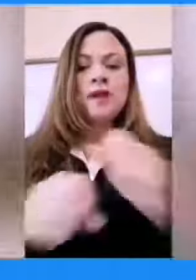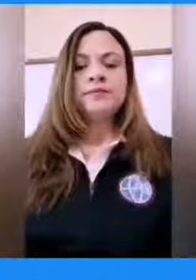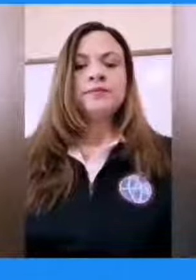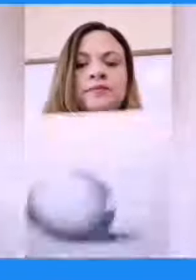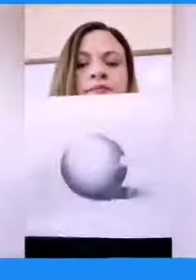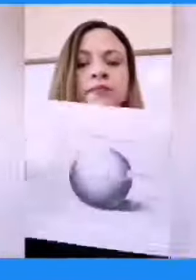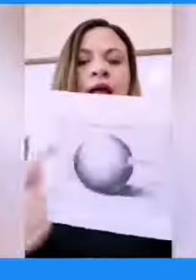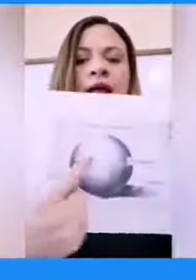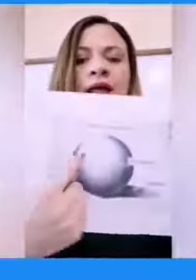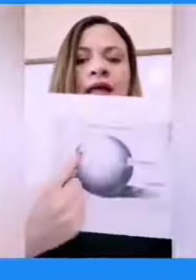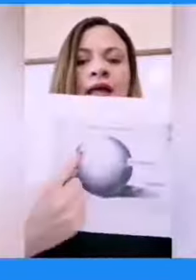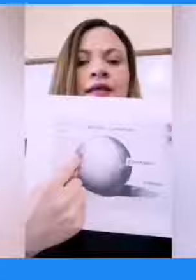aquí